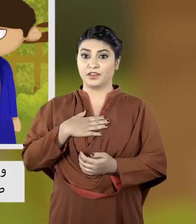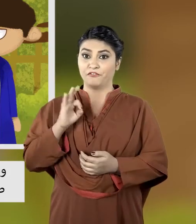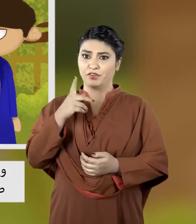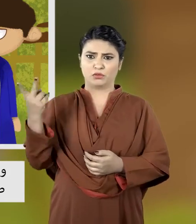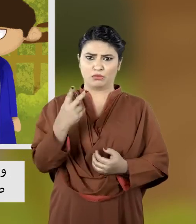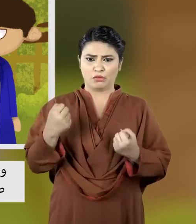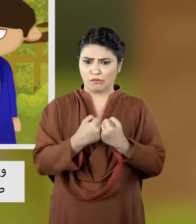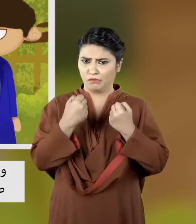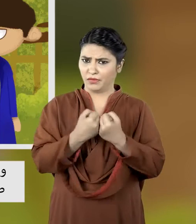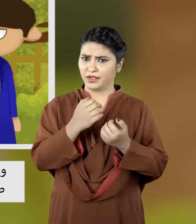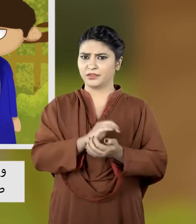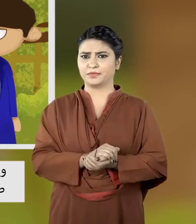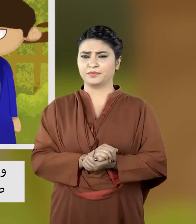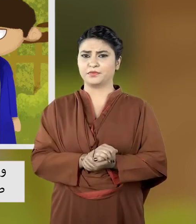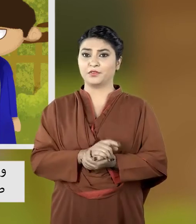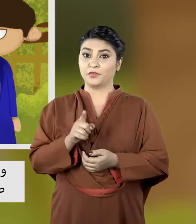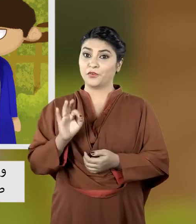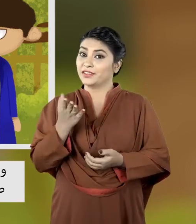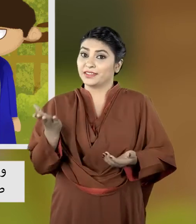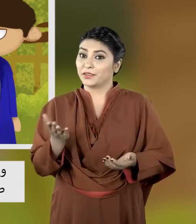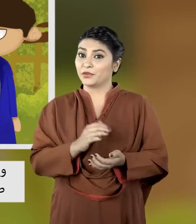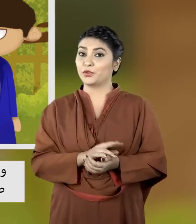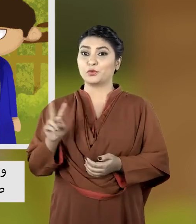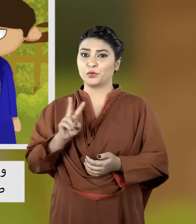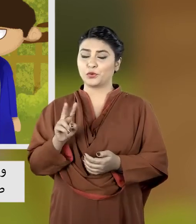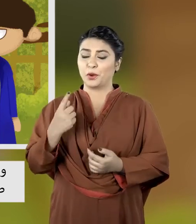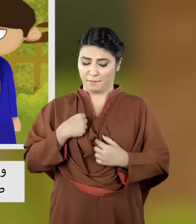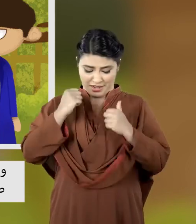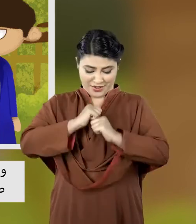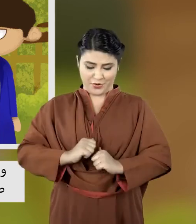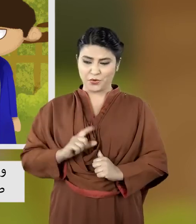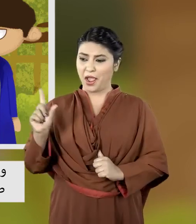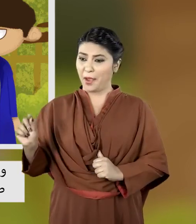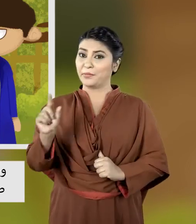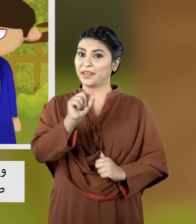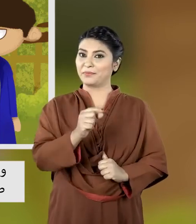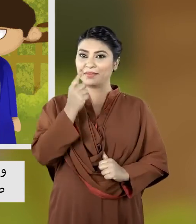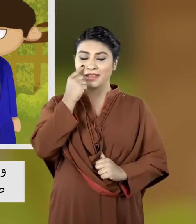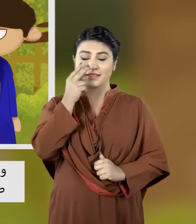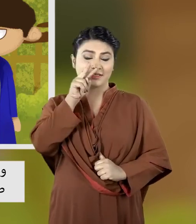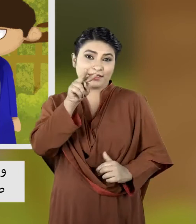وہ اس لیے کہ تم دونوں نے میرے کوٹ کو صرف اپنی نظر سے دیکھا۔